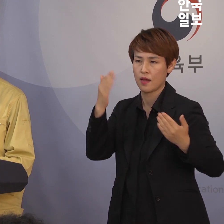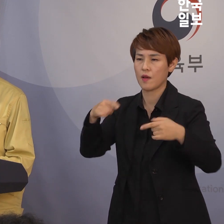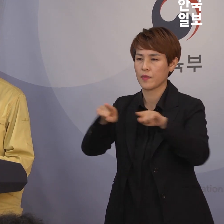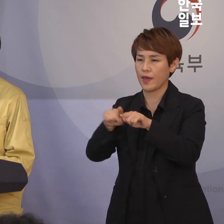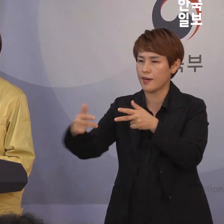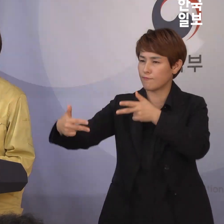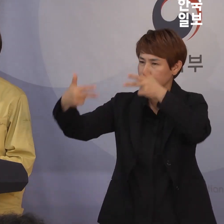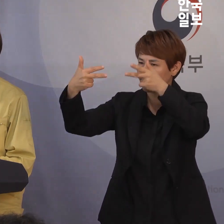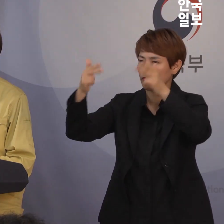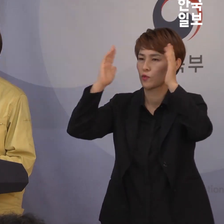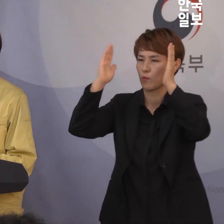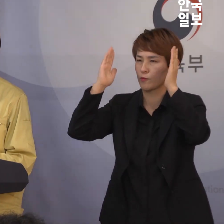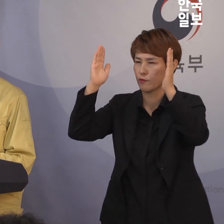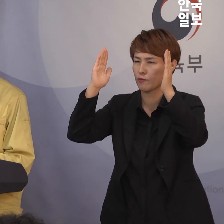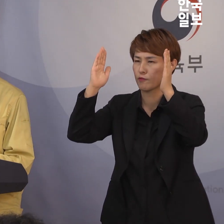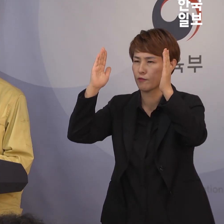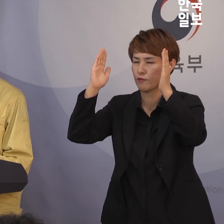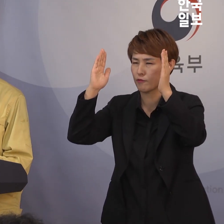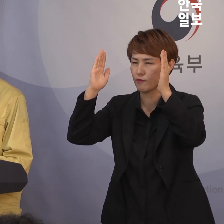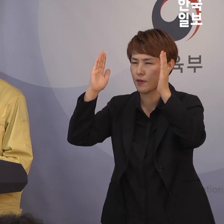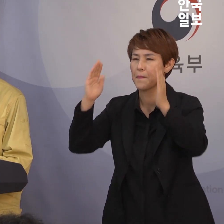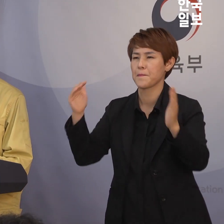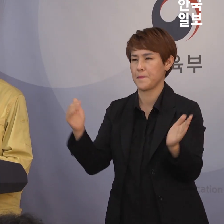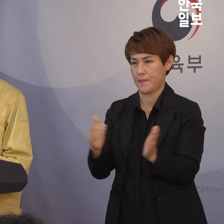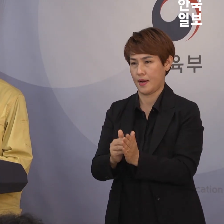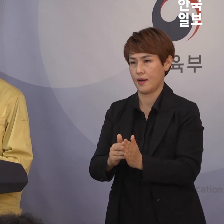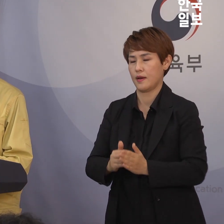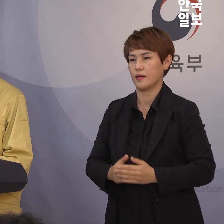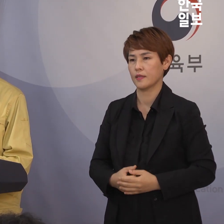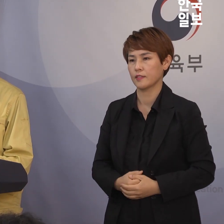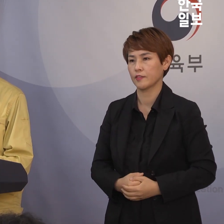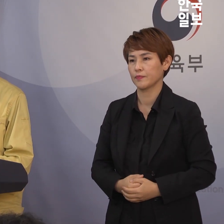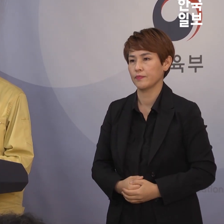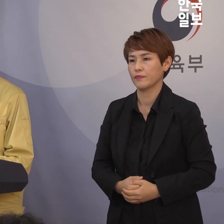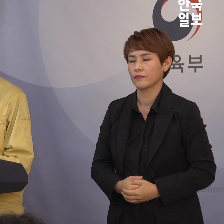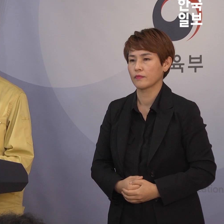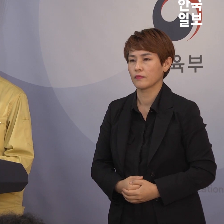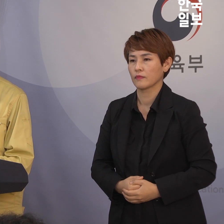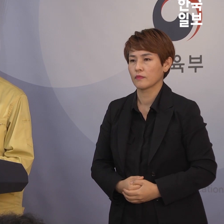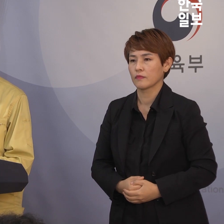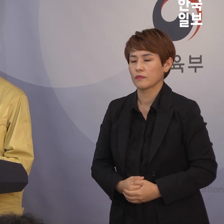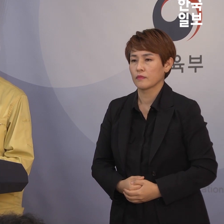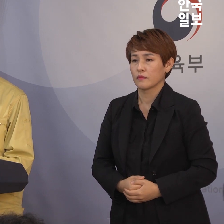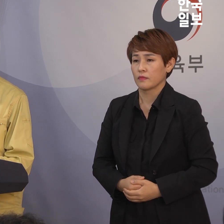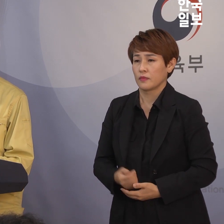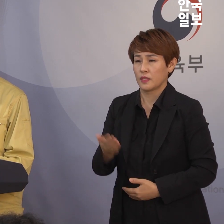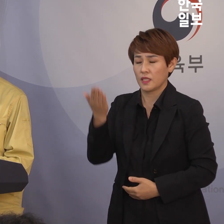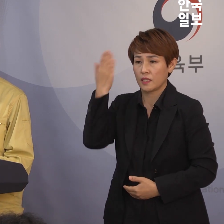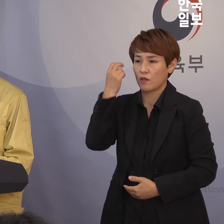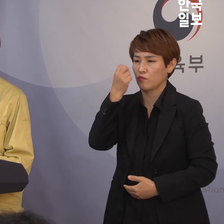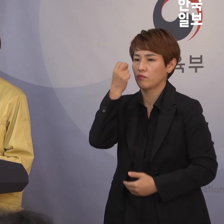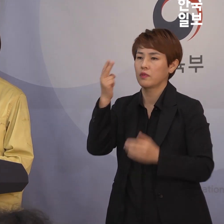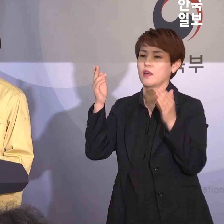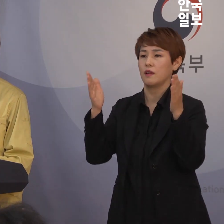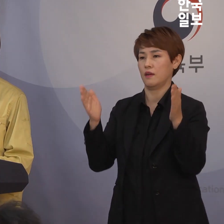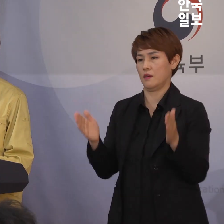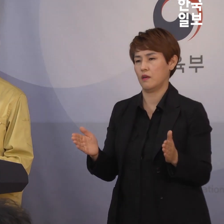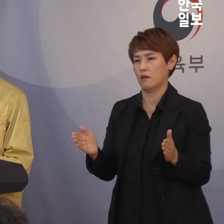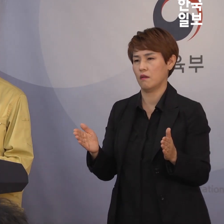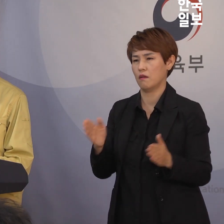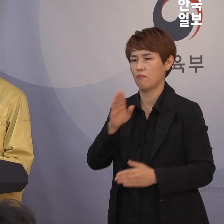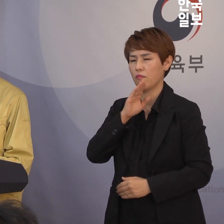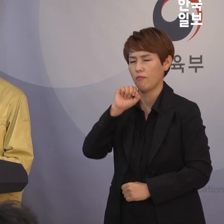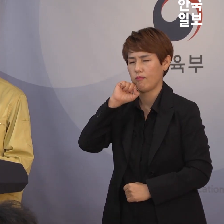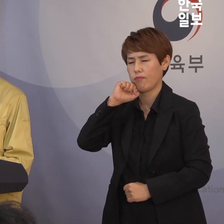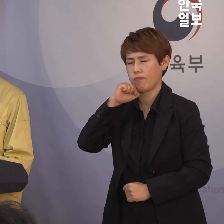원격 수업에 소중한 경험을 갖게 되었습니다. 지난 두 달여 동안 어려운